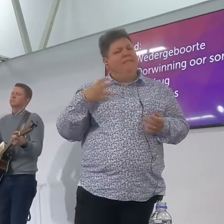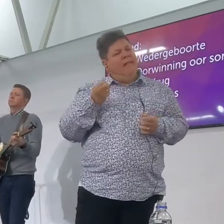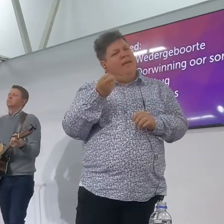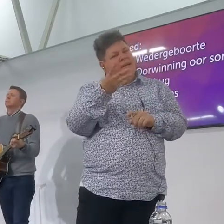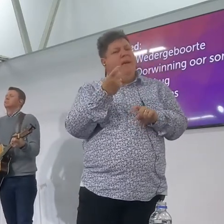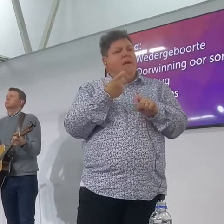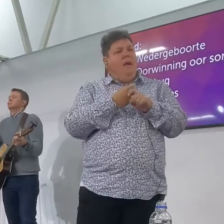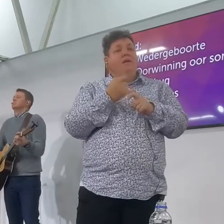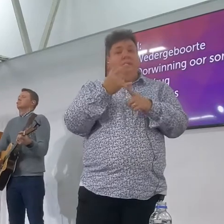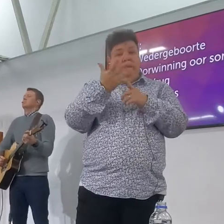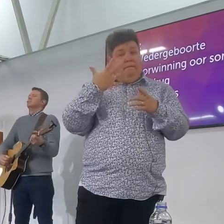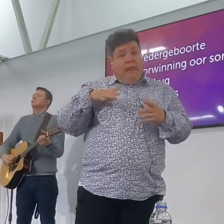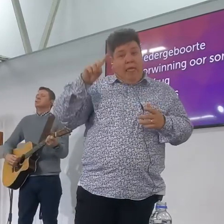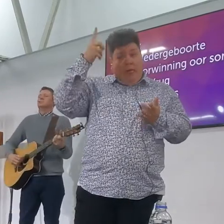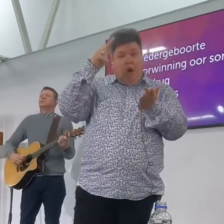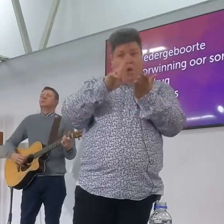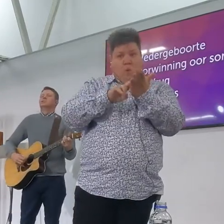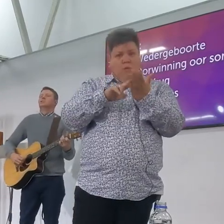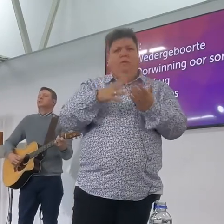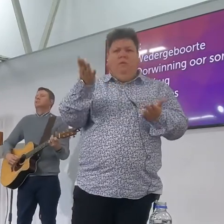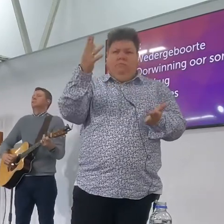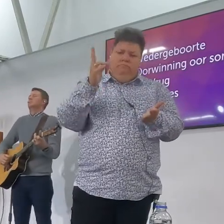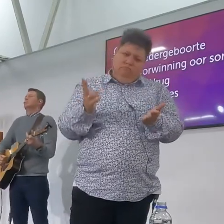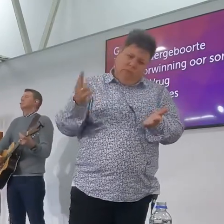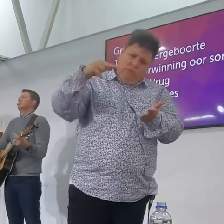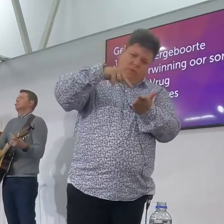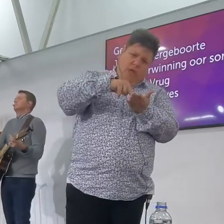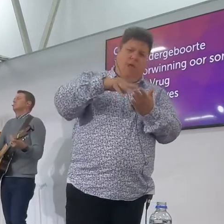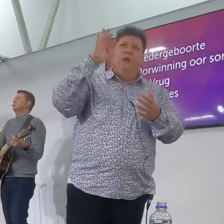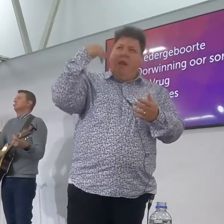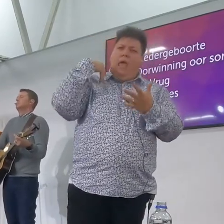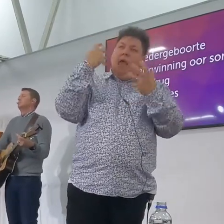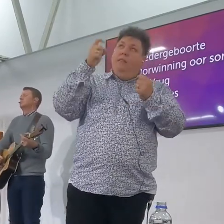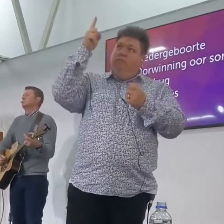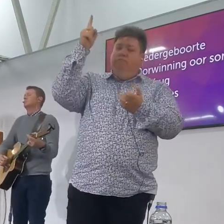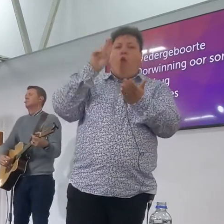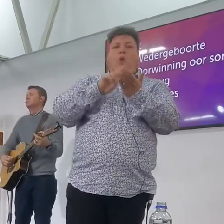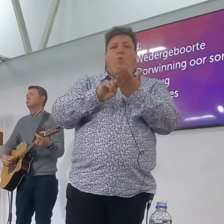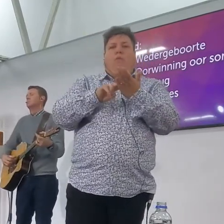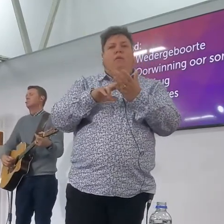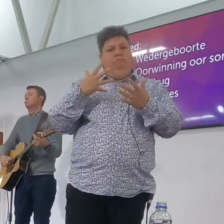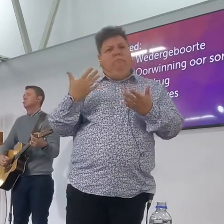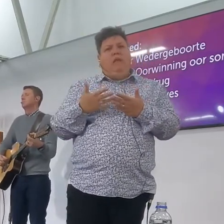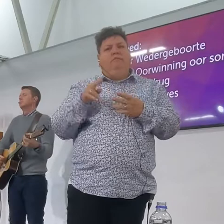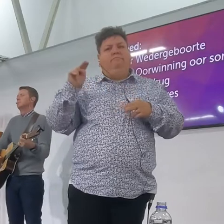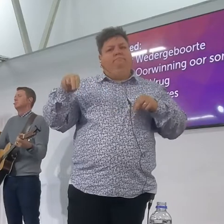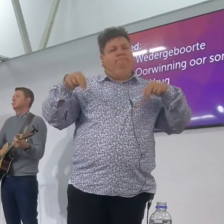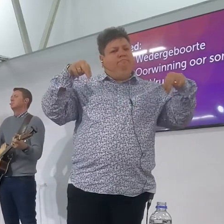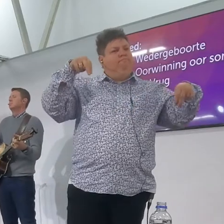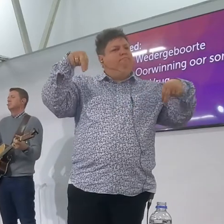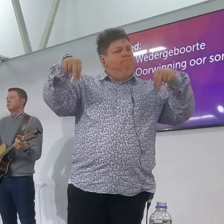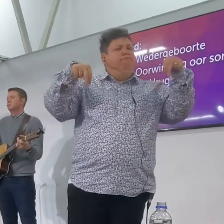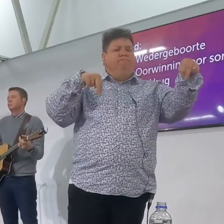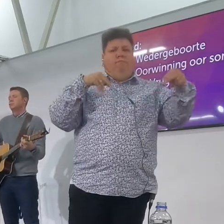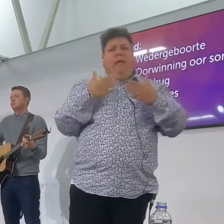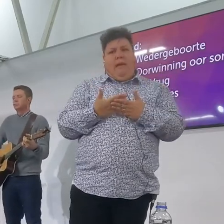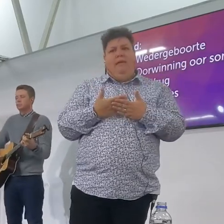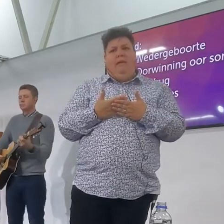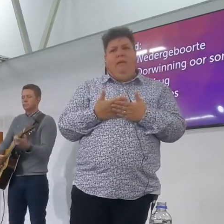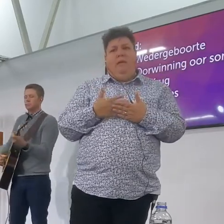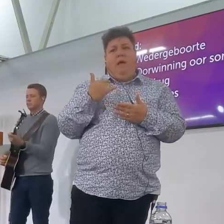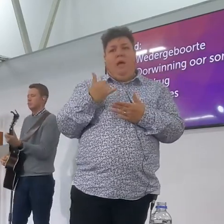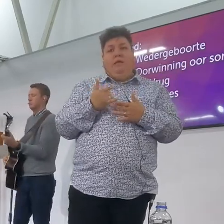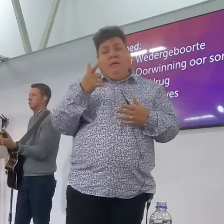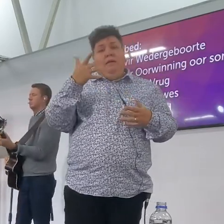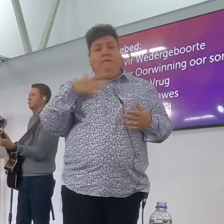om te staan, te sê, Here, kom vul my vanoggend opnuut met U gees. Ek wil gehoorsaam wees aan U. As jy vanoggend dit